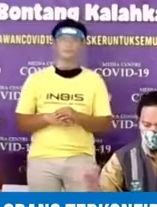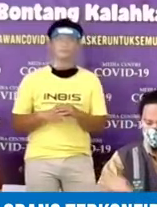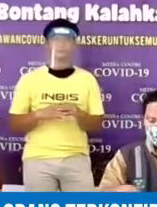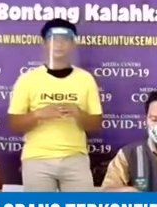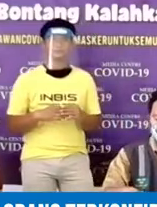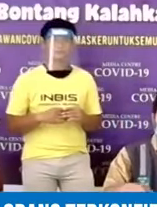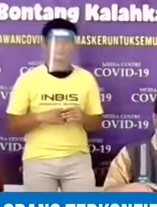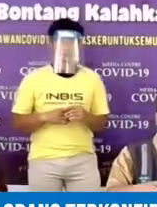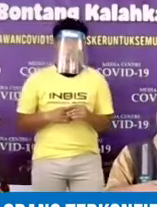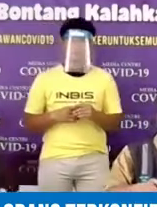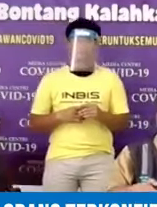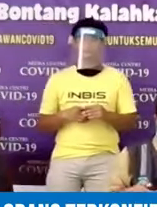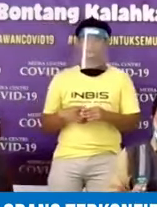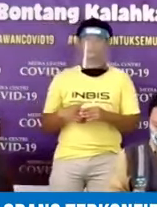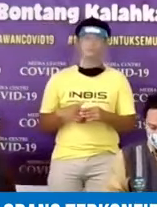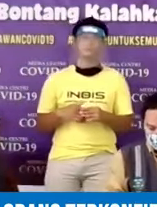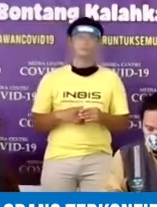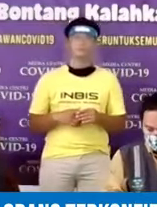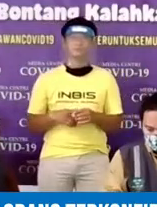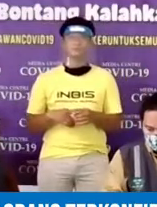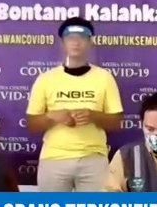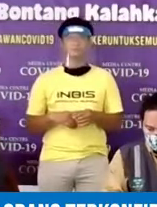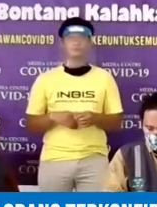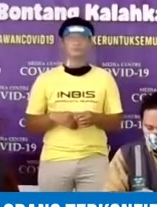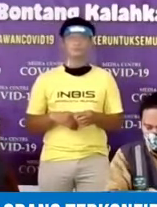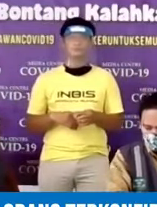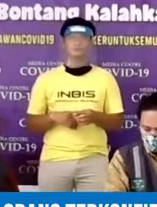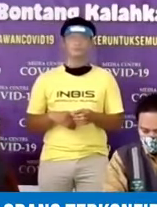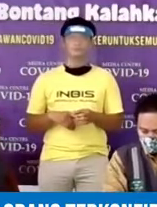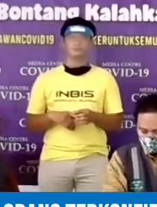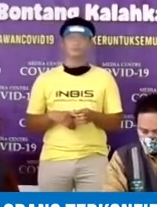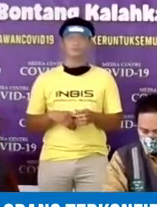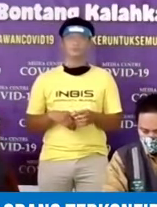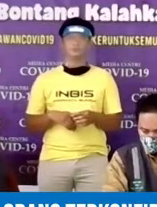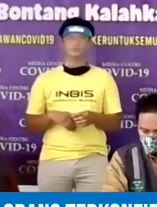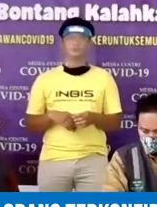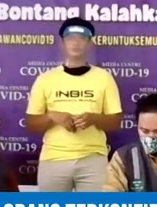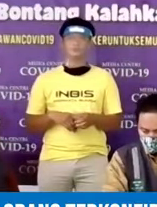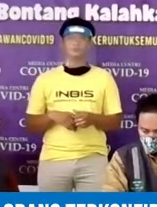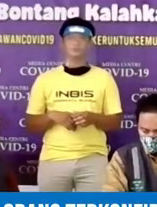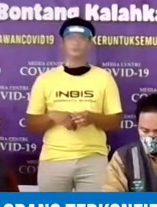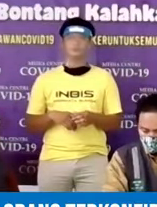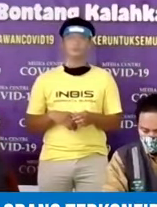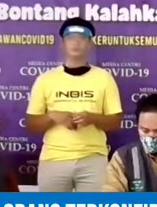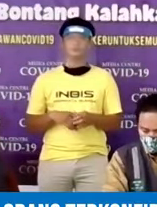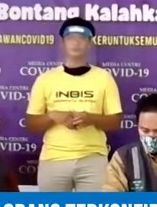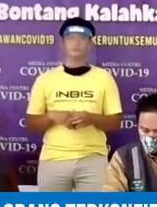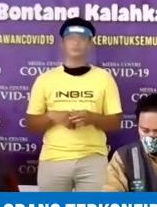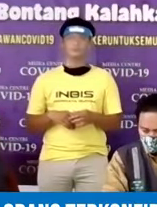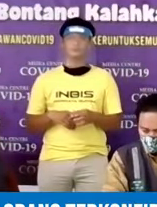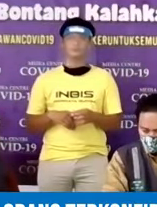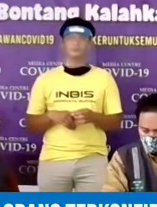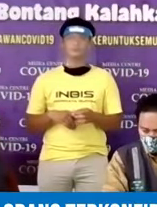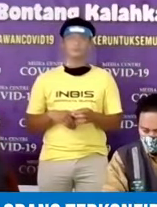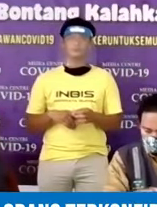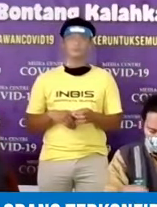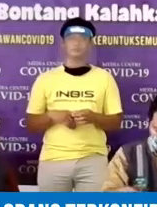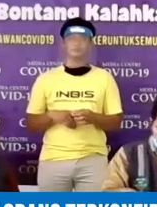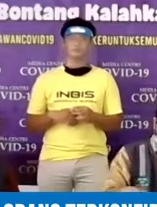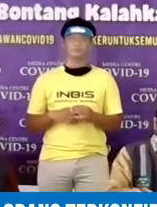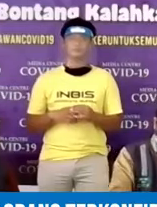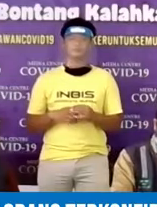isolasi dan yang selanjutnya pak ini kan tentu apakah ada ini kalau sudah selesai isolasi apakah pasien tersebut